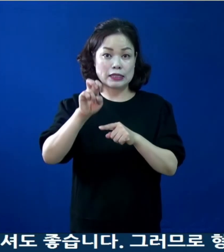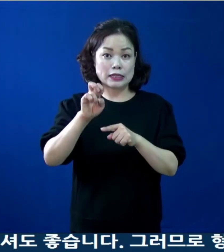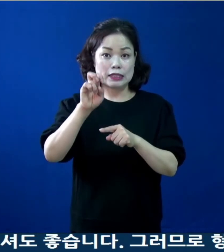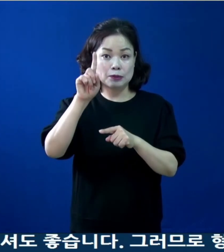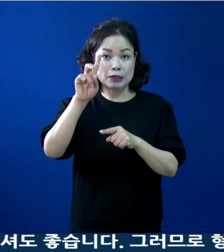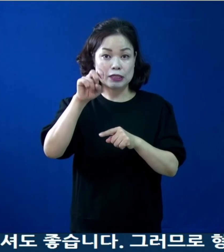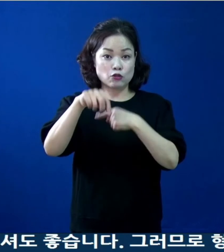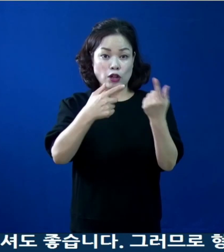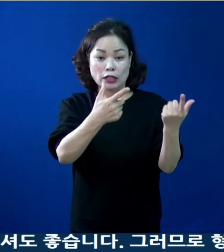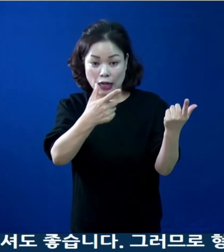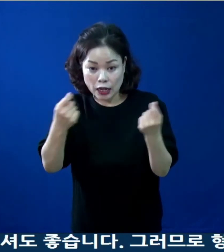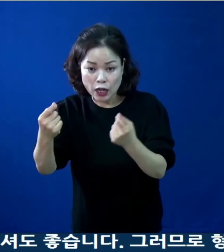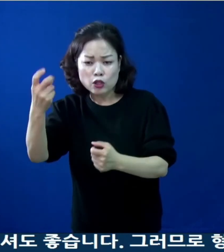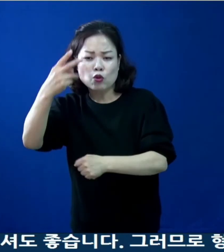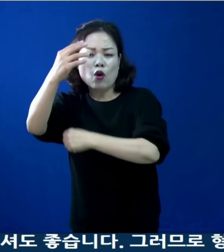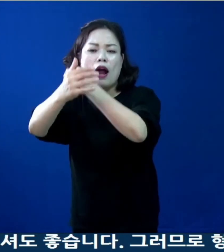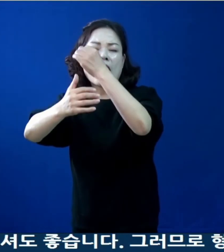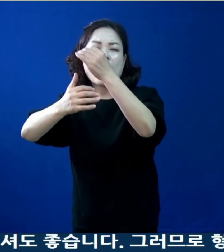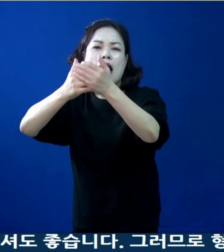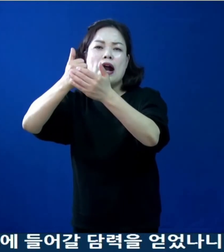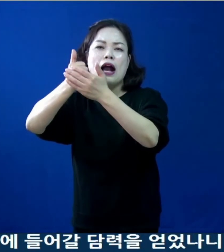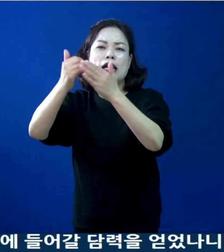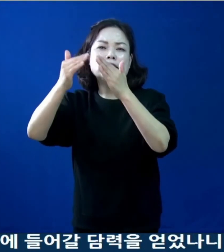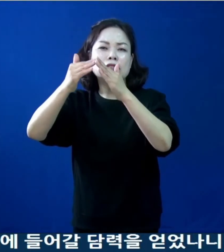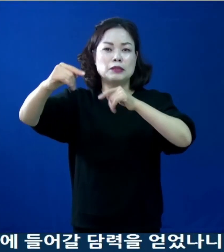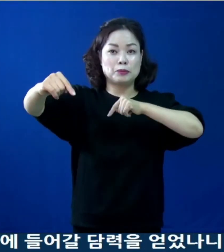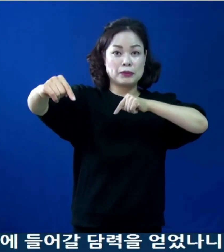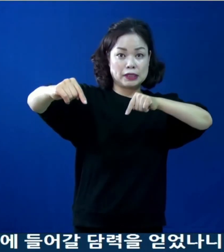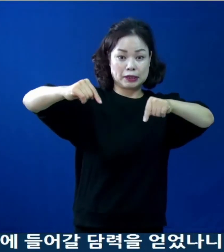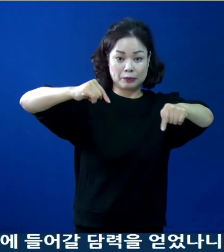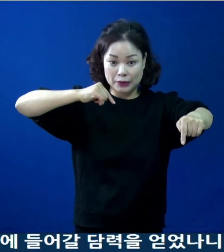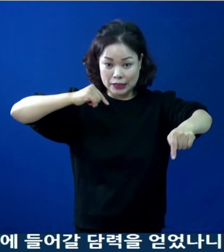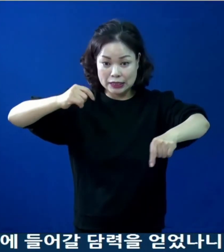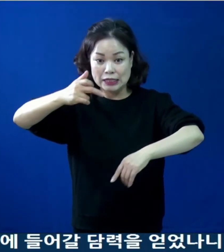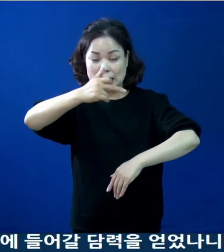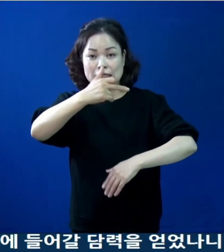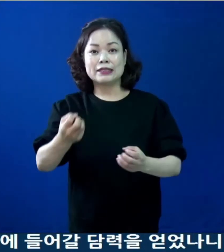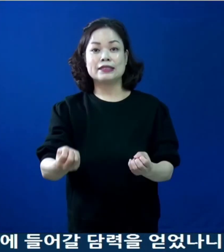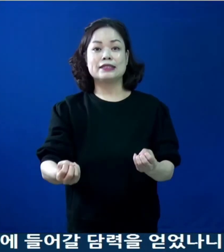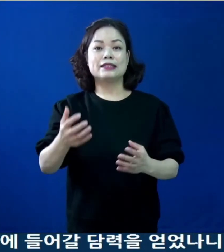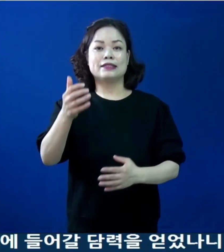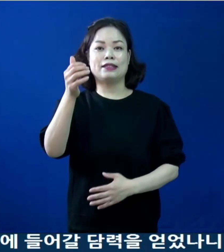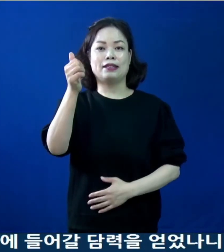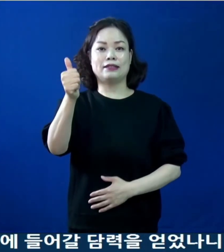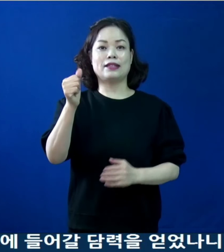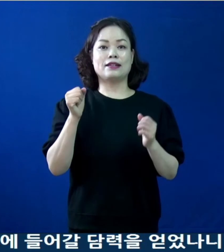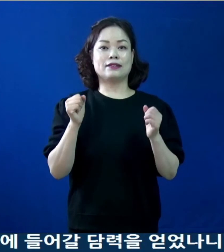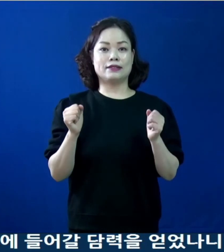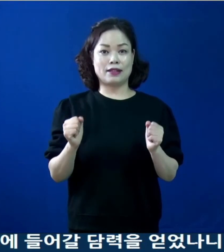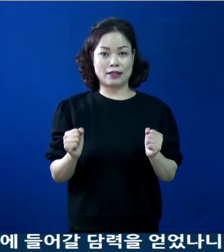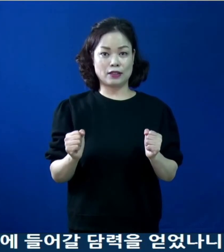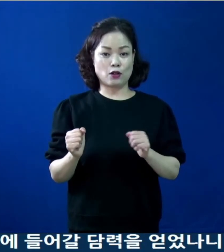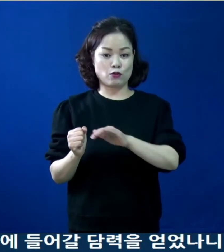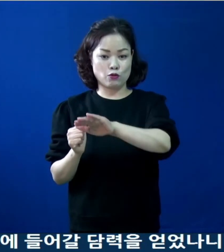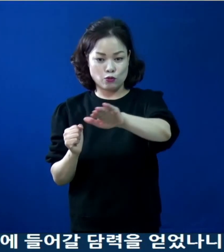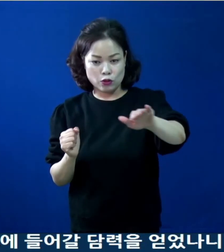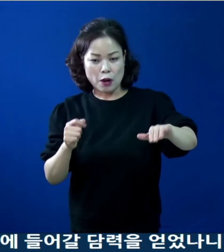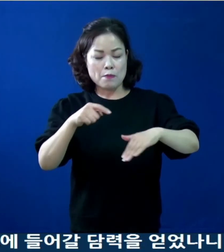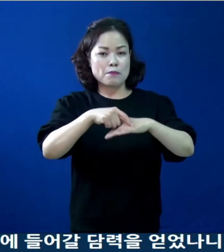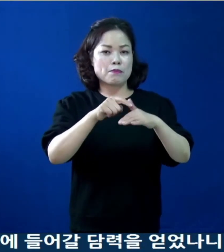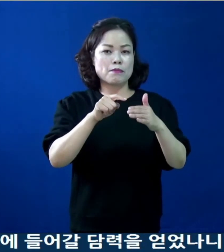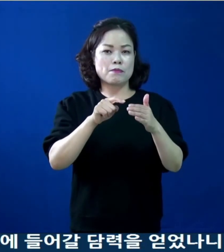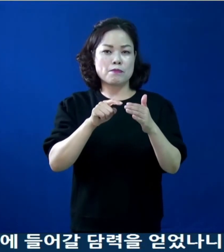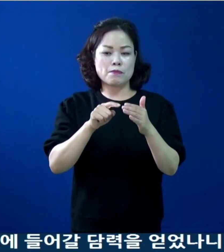22절 읽습니다. 또 하나님의 집 다스리시는 큰 제사장이 계심에 우리가